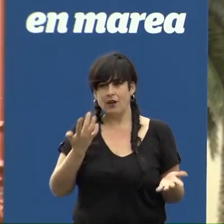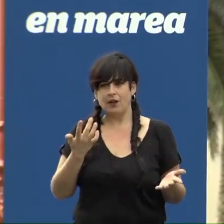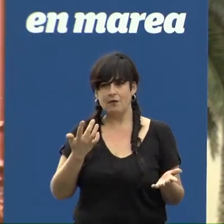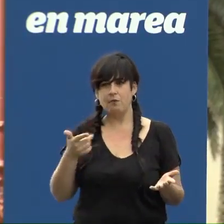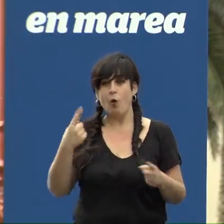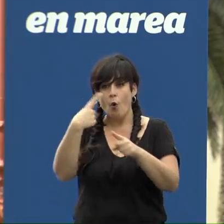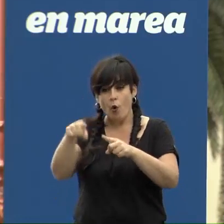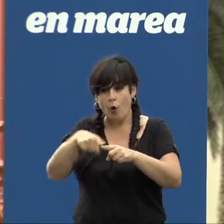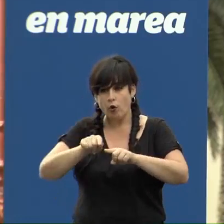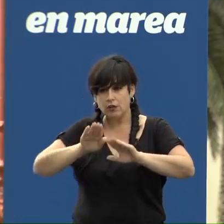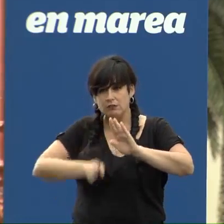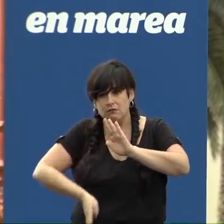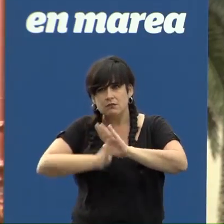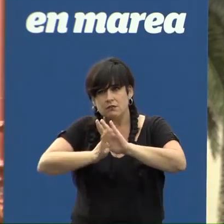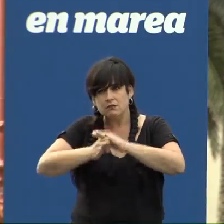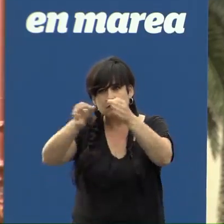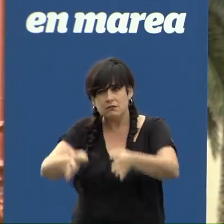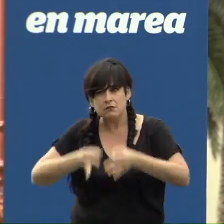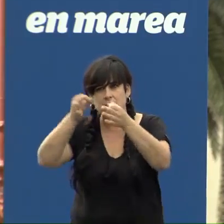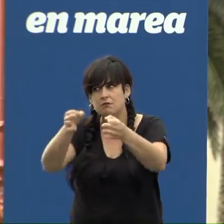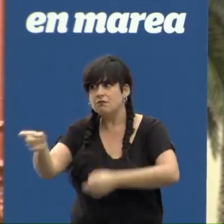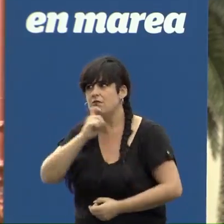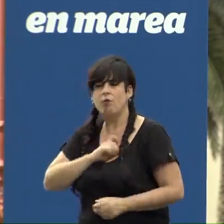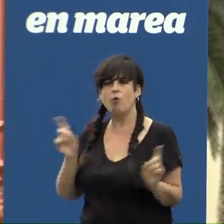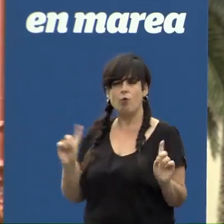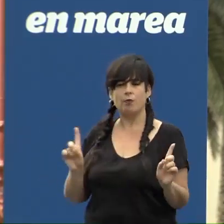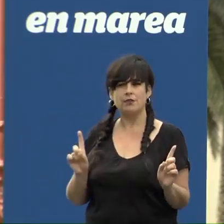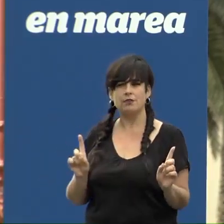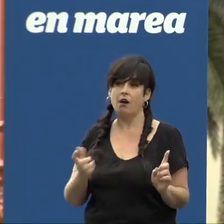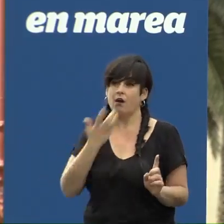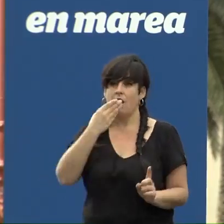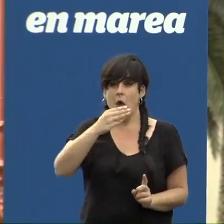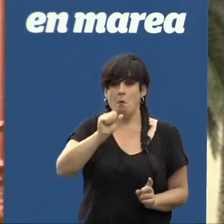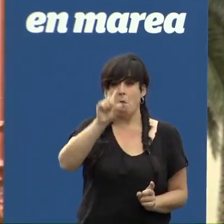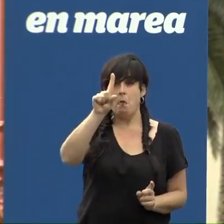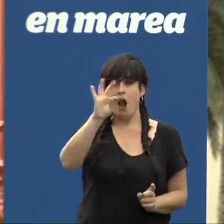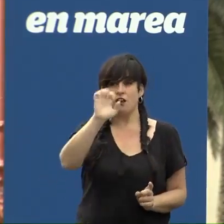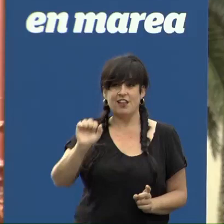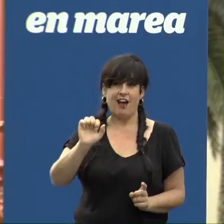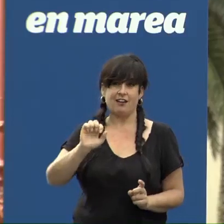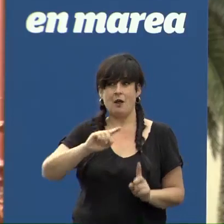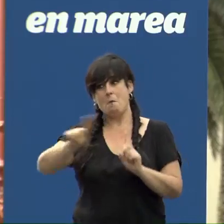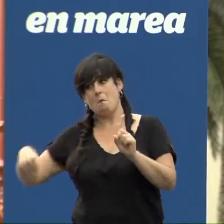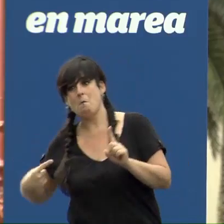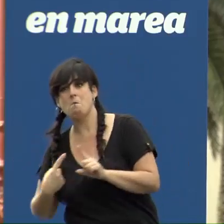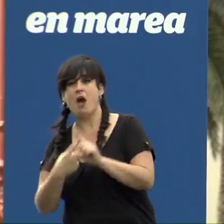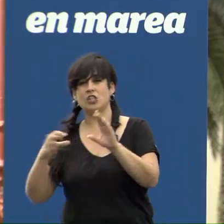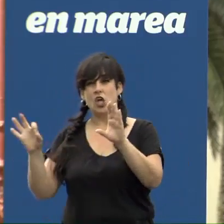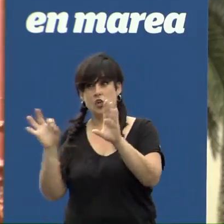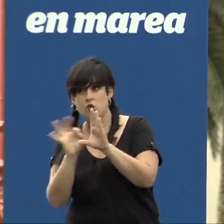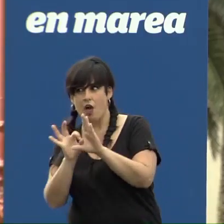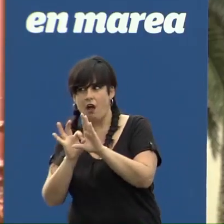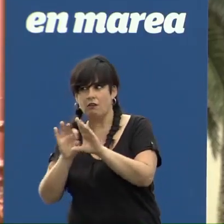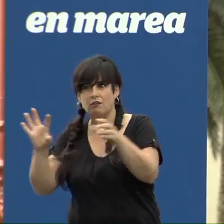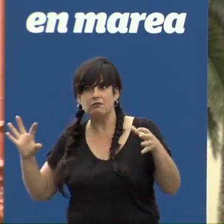quedar, non nos alertan de que se pode quedar unha coalición de Feijóo con Baltar e con Ciudadanos. De eso non nos alertan, dese caos non nos din